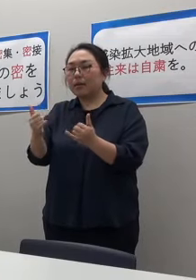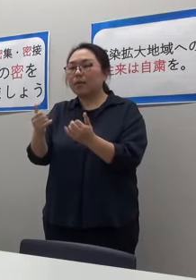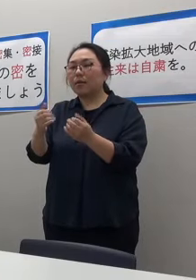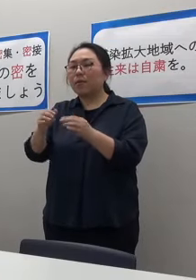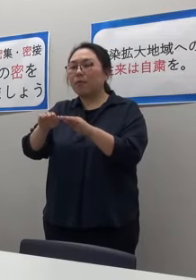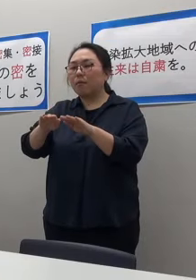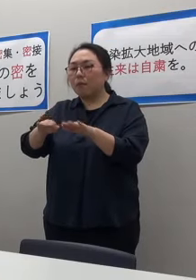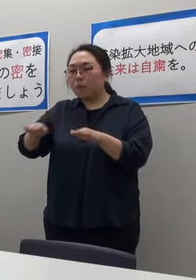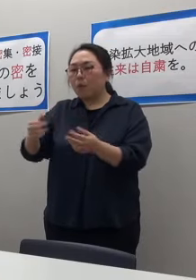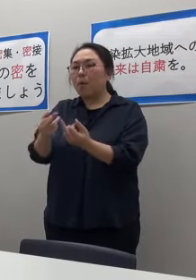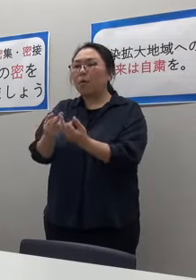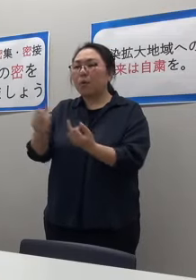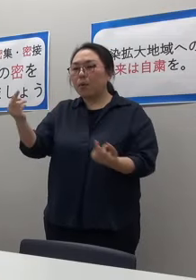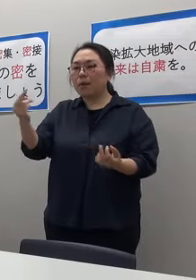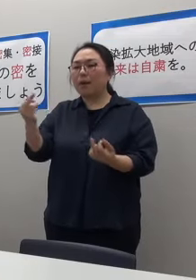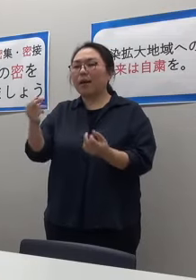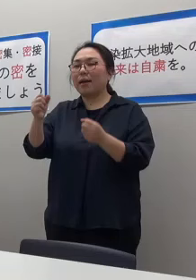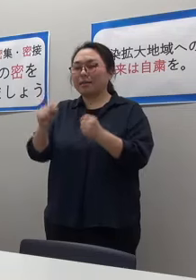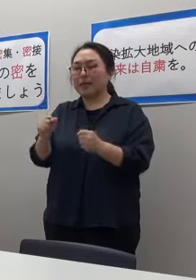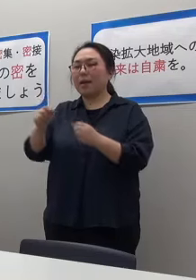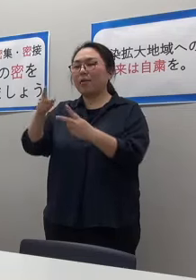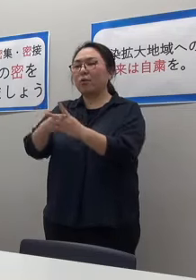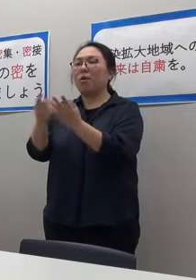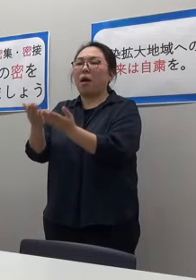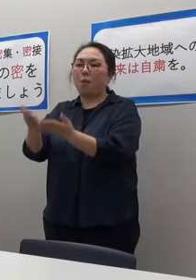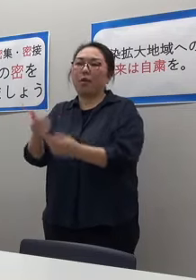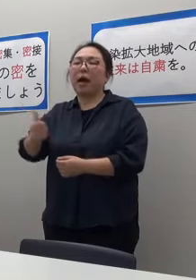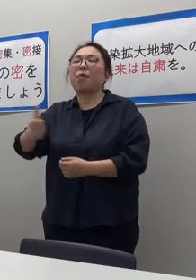小学校に通っていたということでございます。6例目